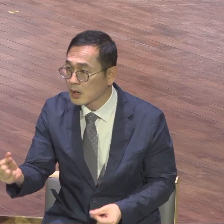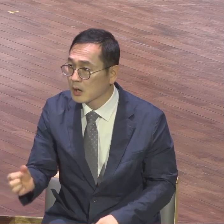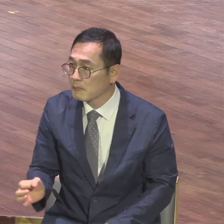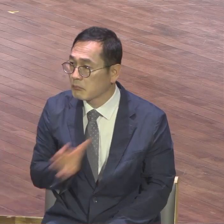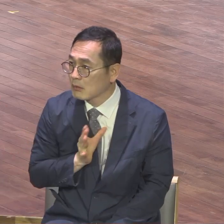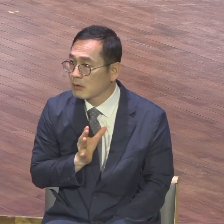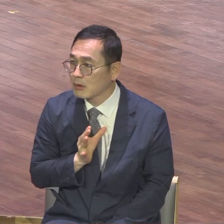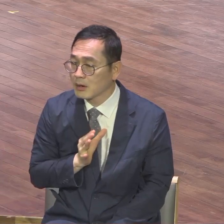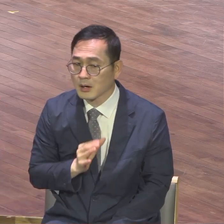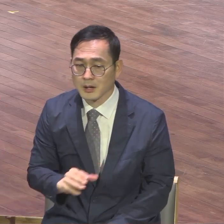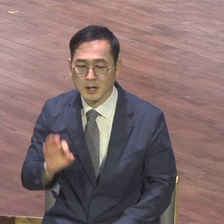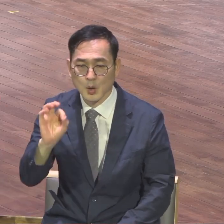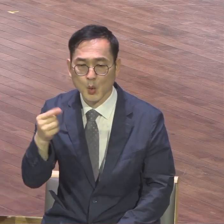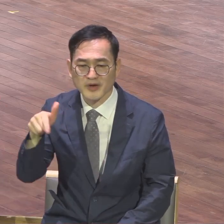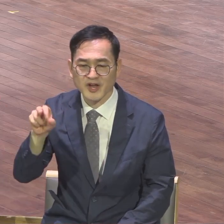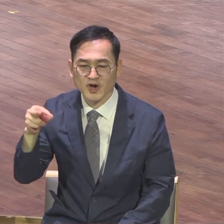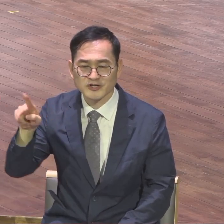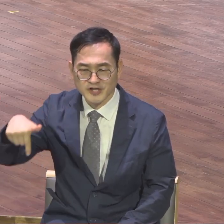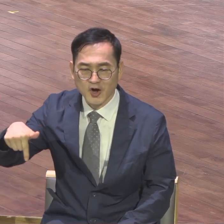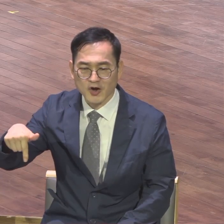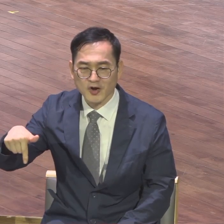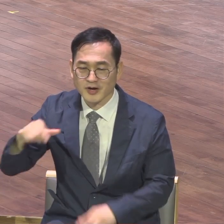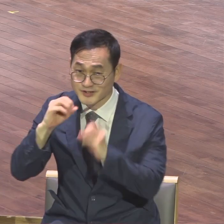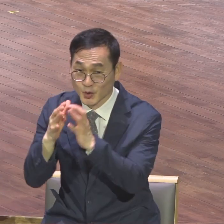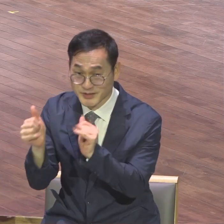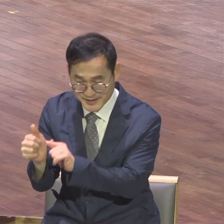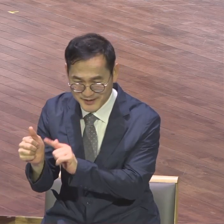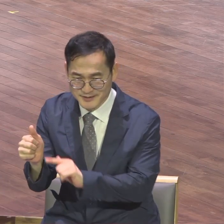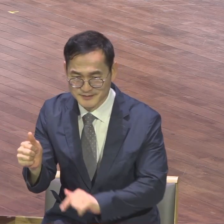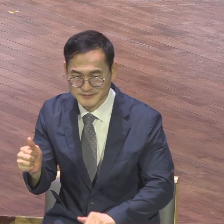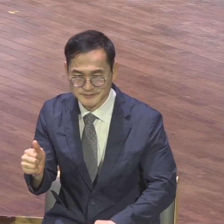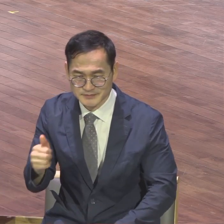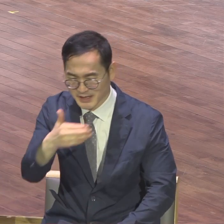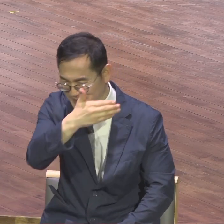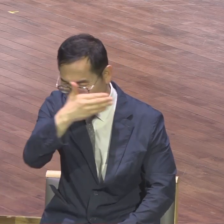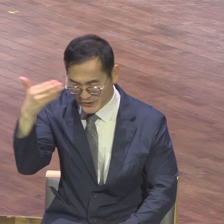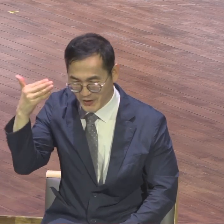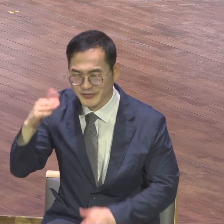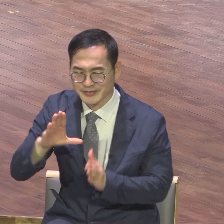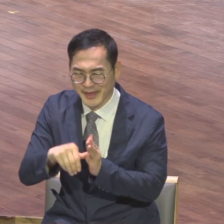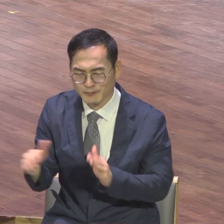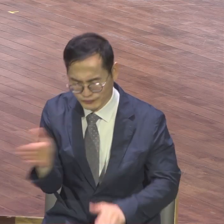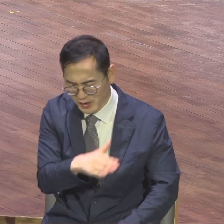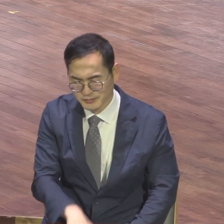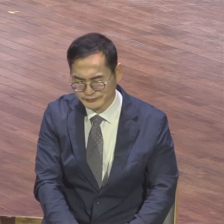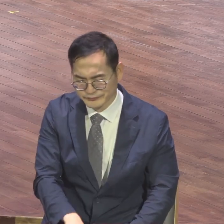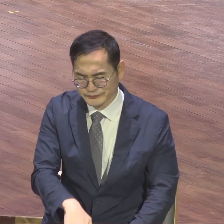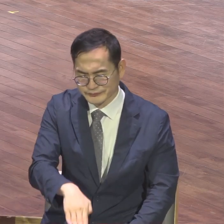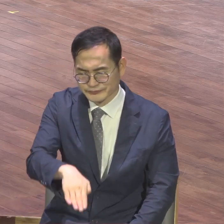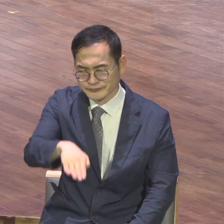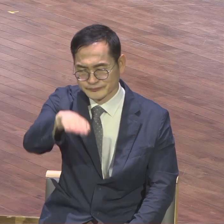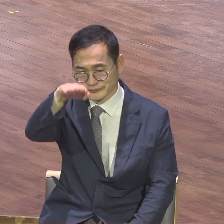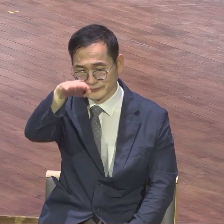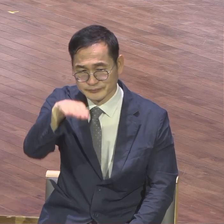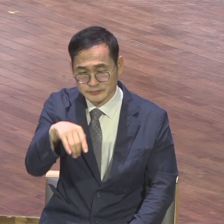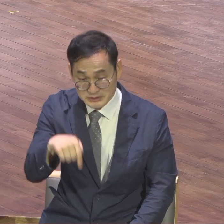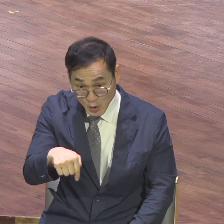오경석 선교사는 청년 때부터 잘 알았어. 그 예언 흐름을 그대로 DNA를 탄 거지. 예언 DNA는